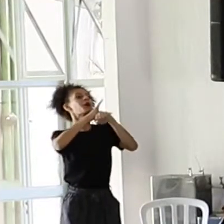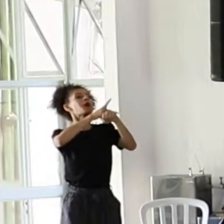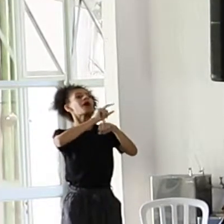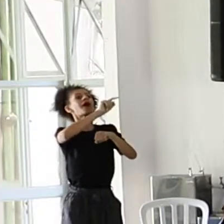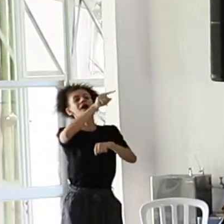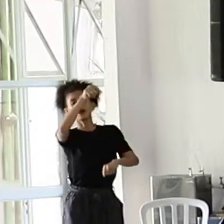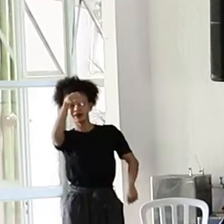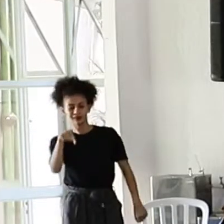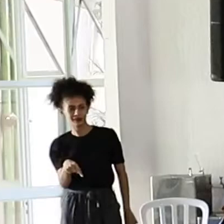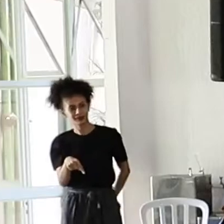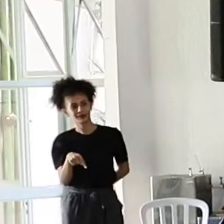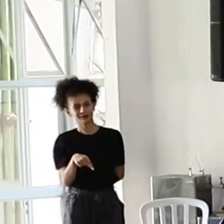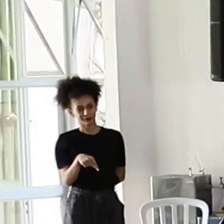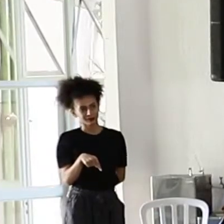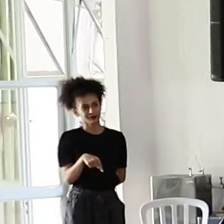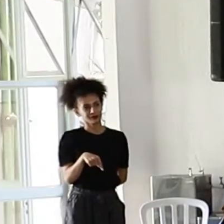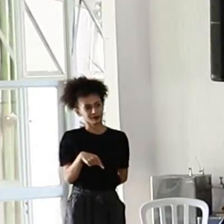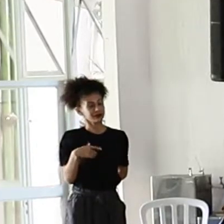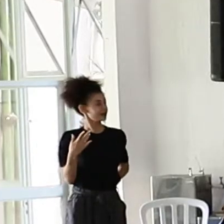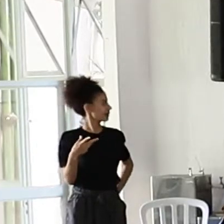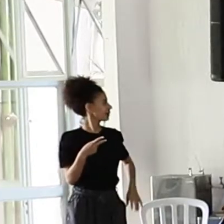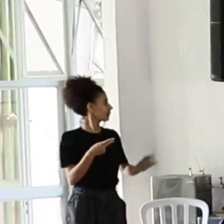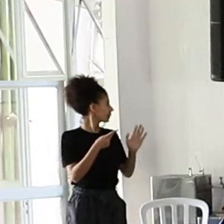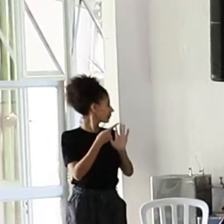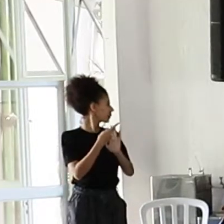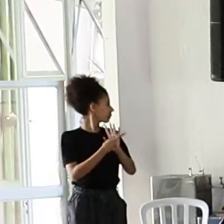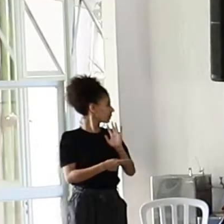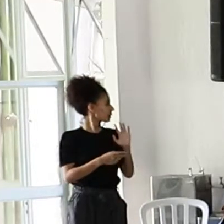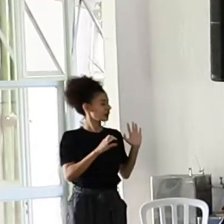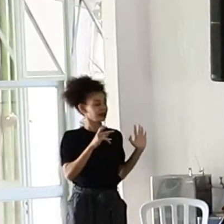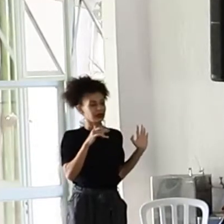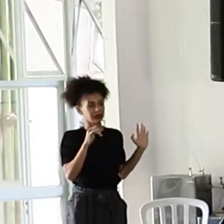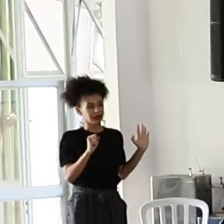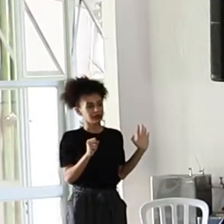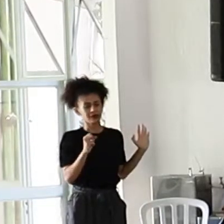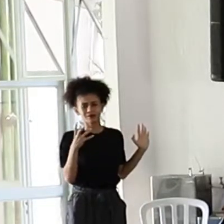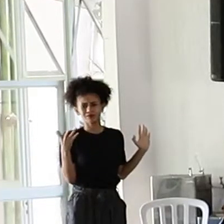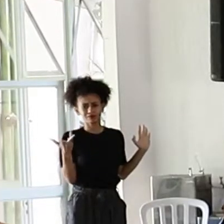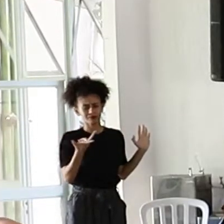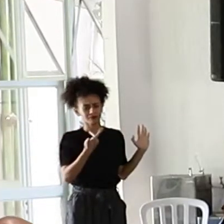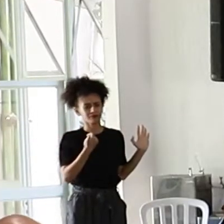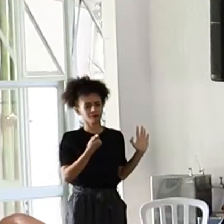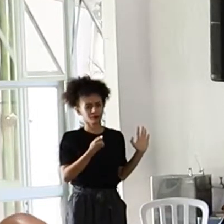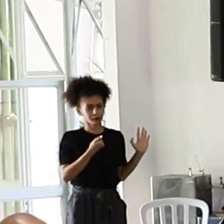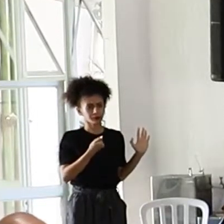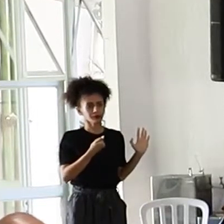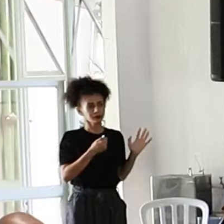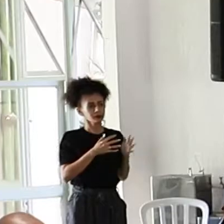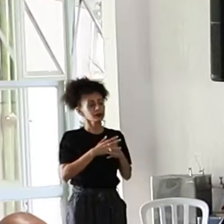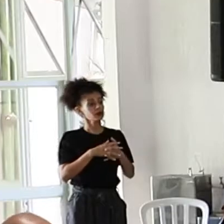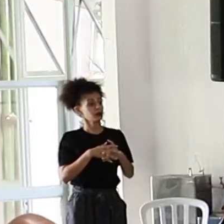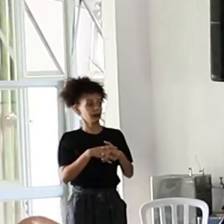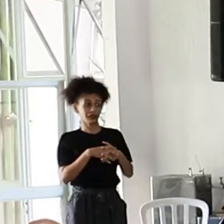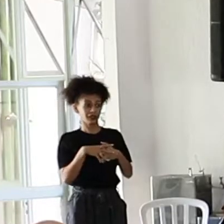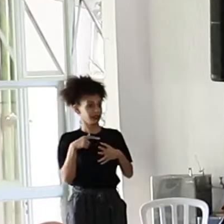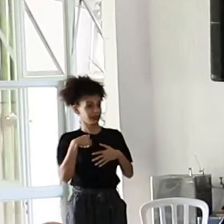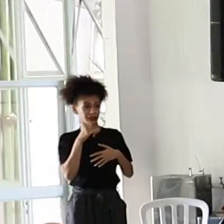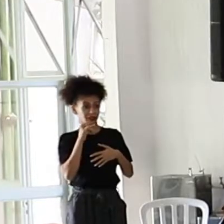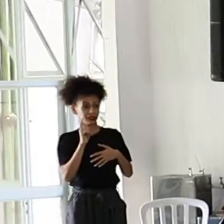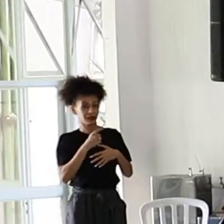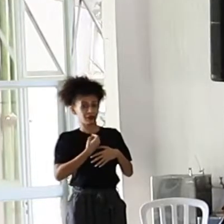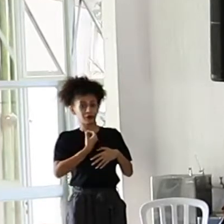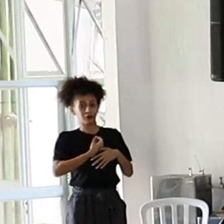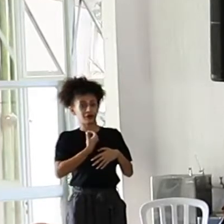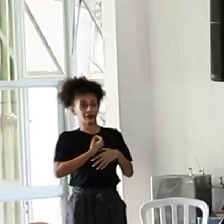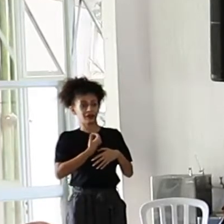encontrar alguém daqui tá assim o projeto da crise é um projeto excelente não vou dizer